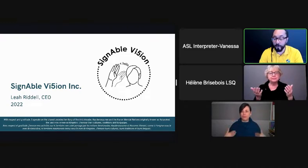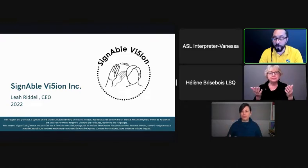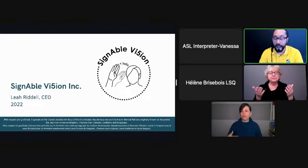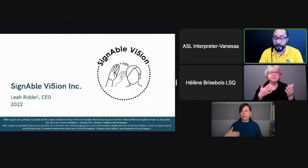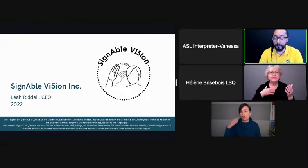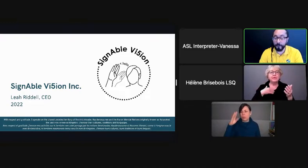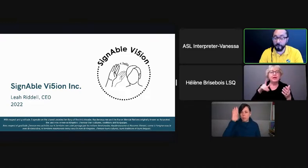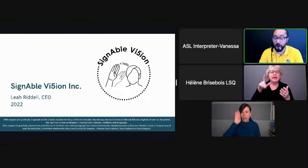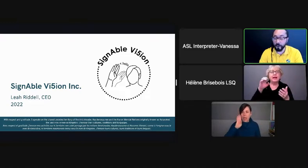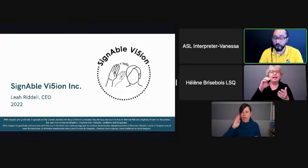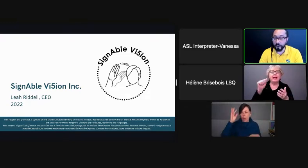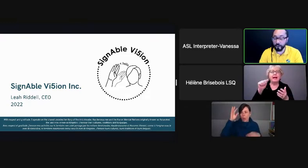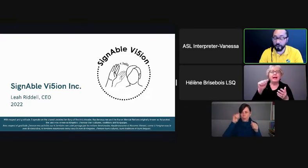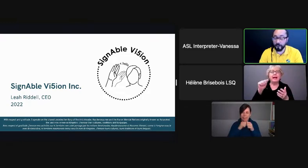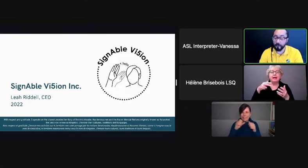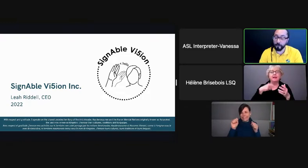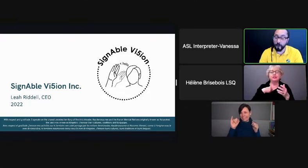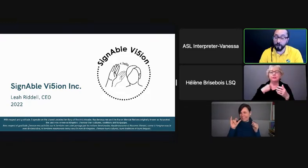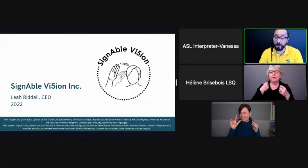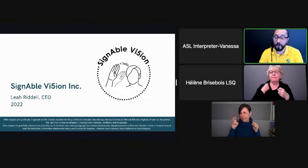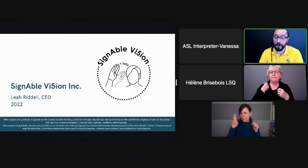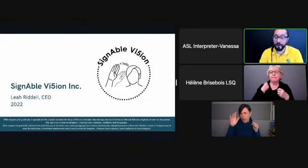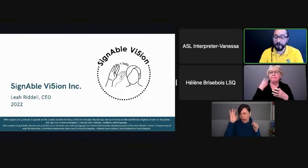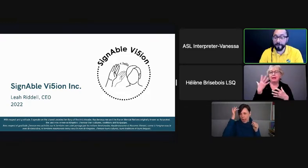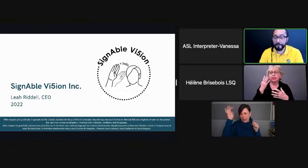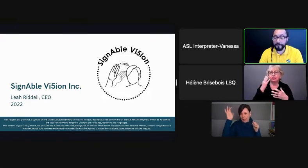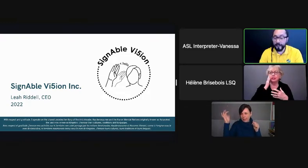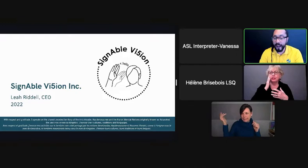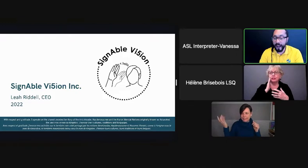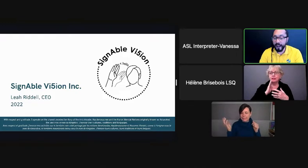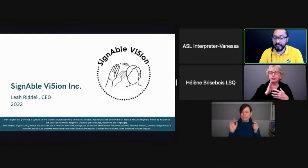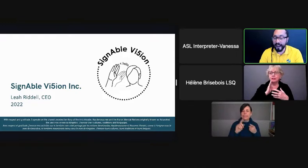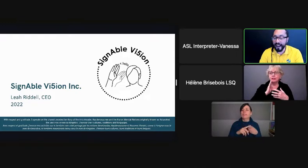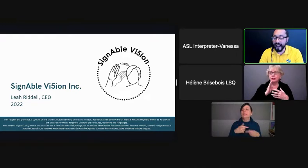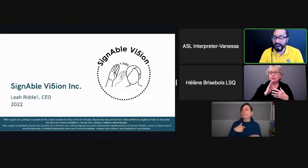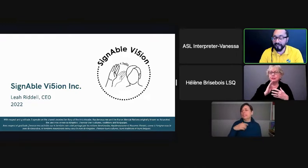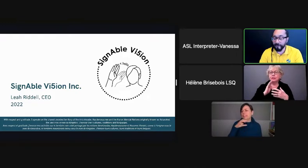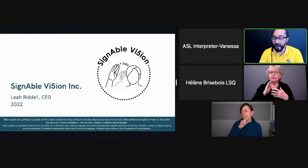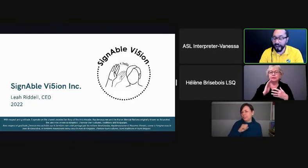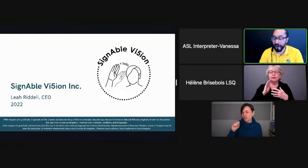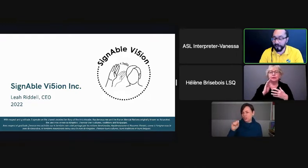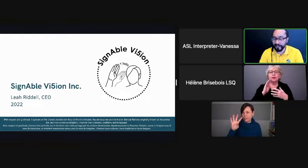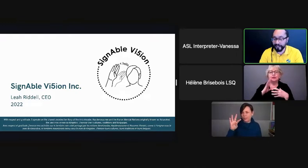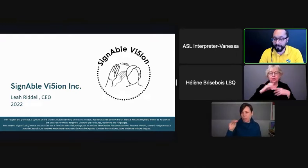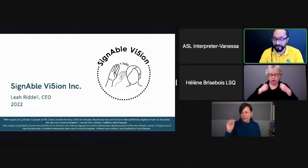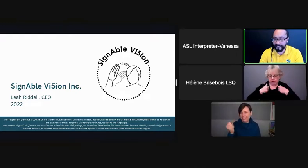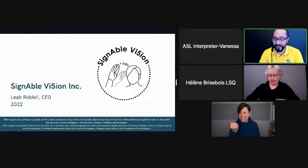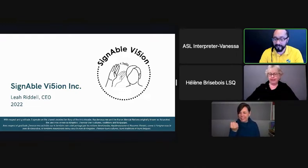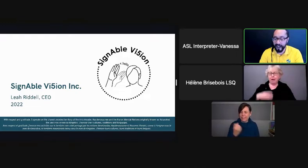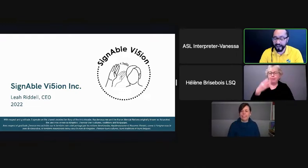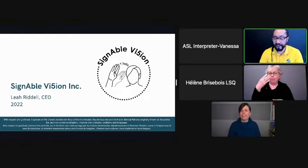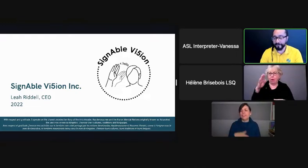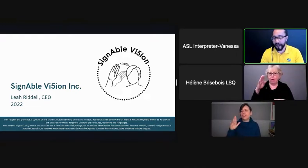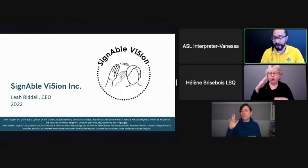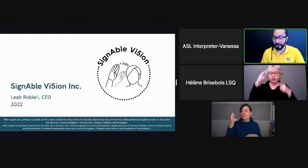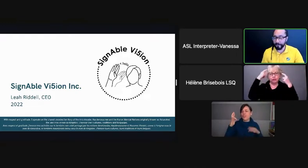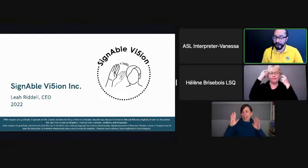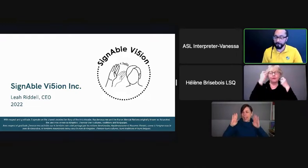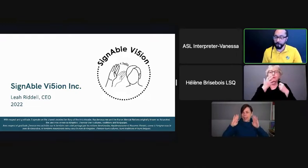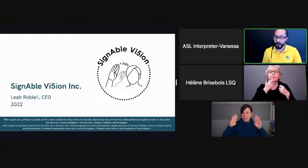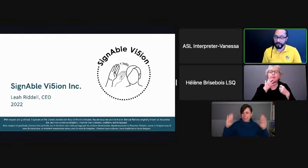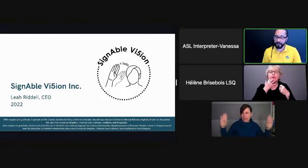Léa Riddle. Je suis une femme blanche qui porte un chandail bleu et j'ai des cheveux bruns